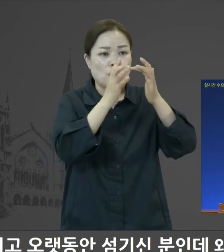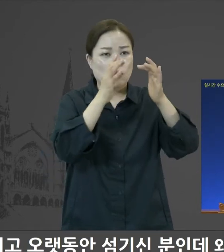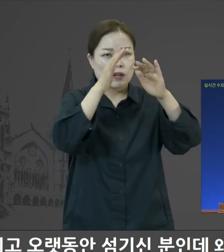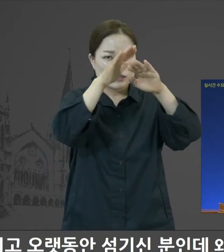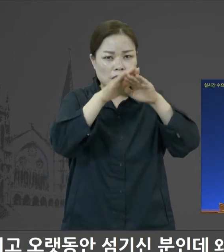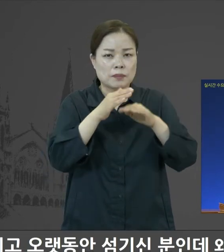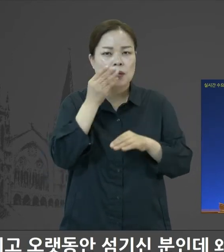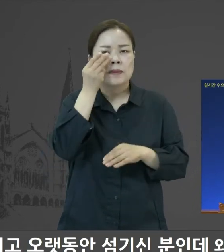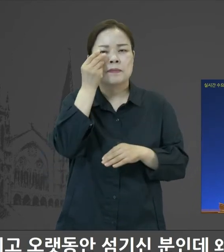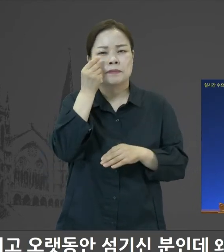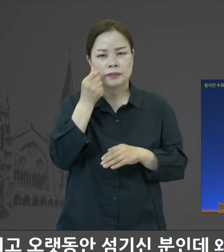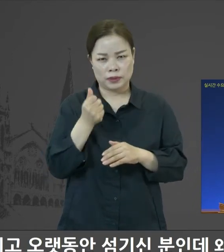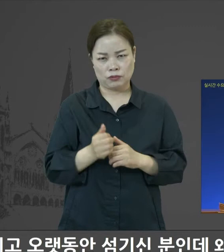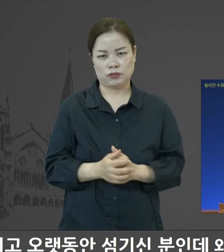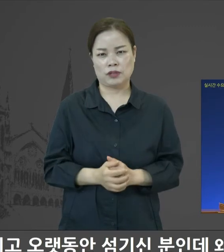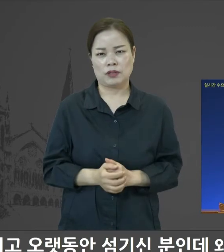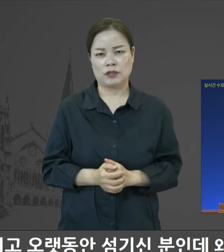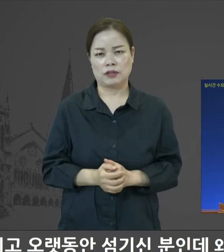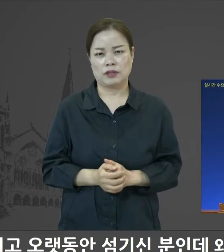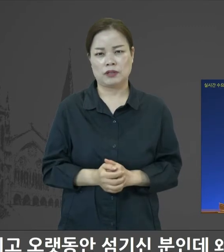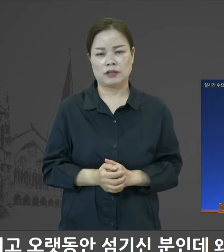너무 익숙해지신 거예요.